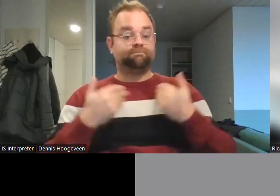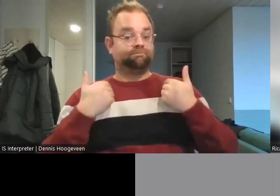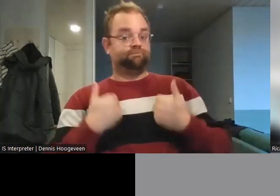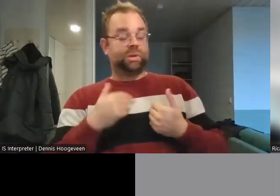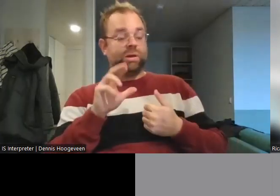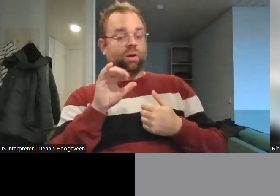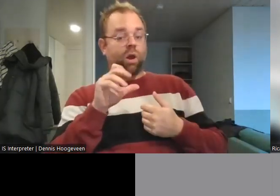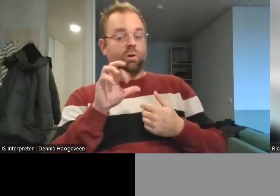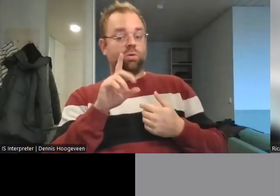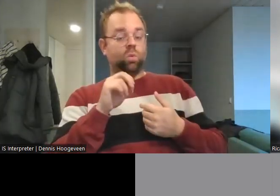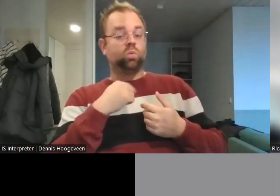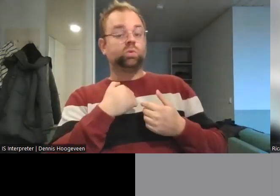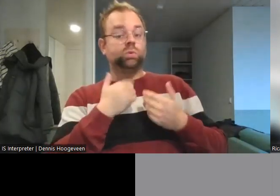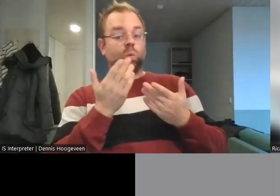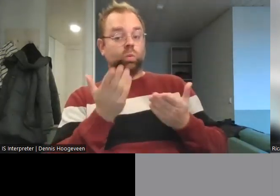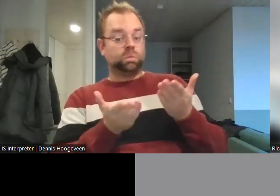à Douya?